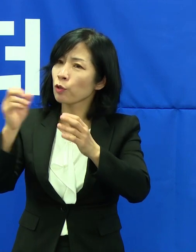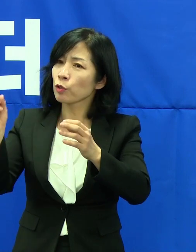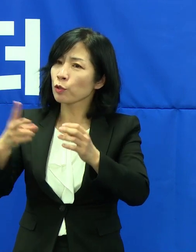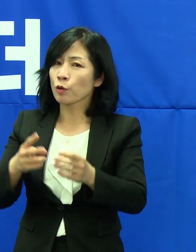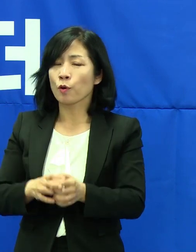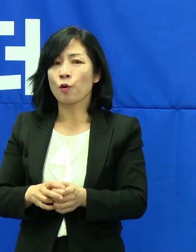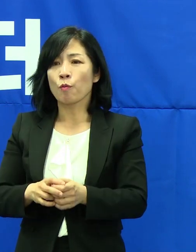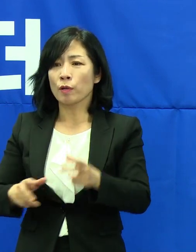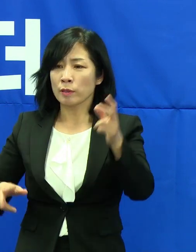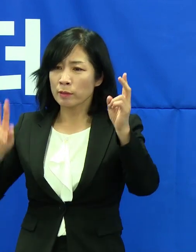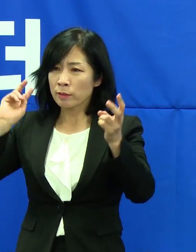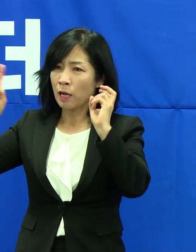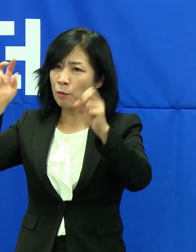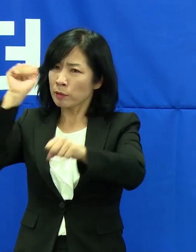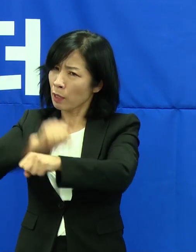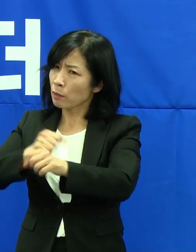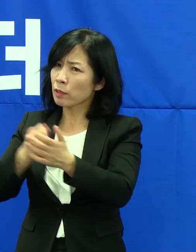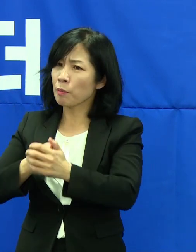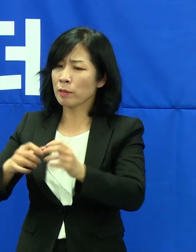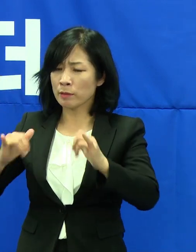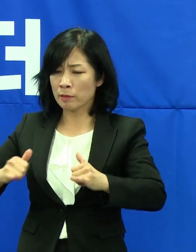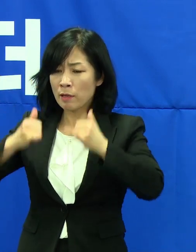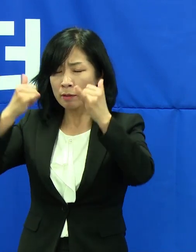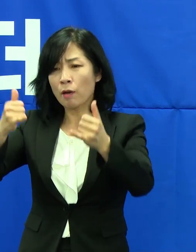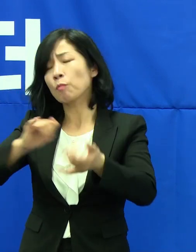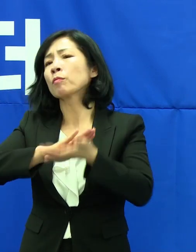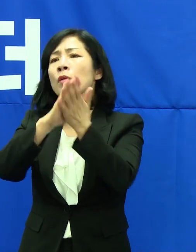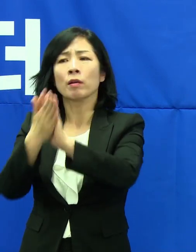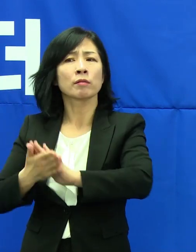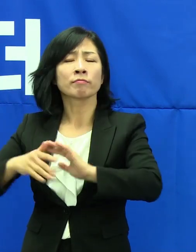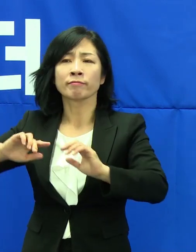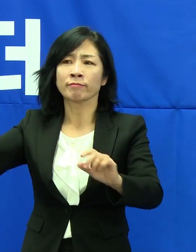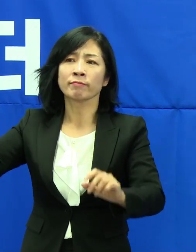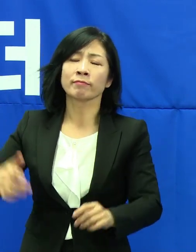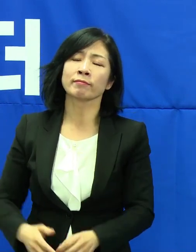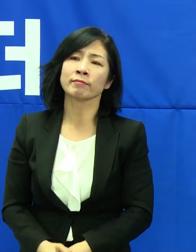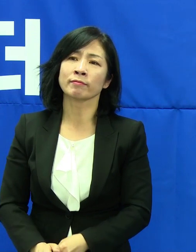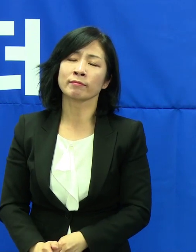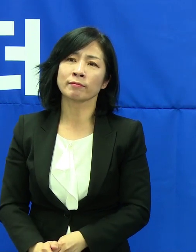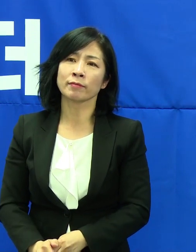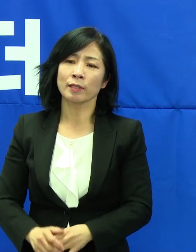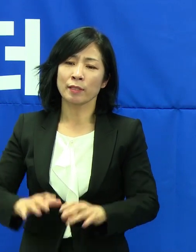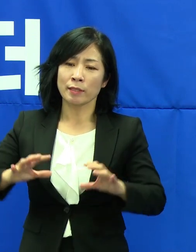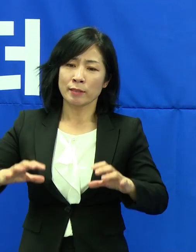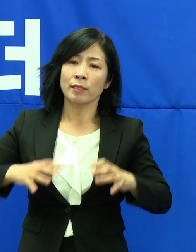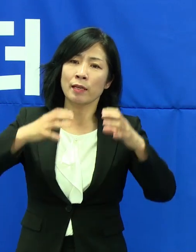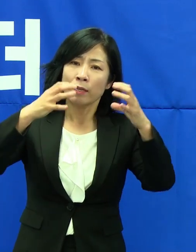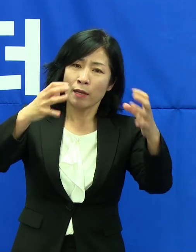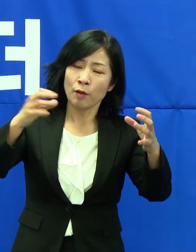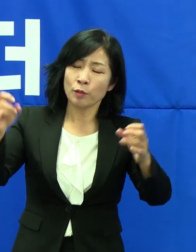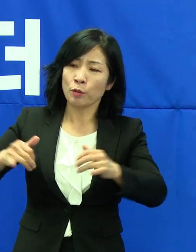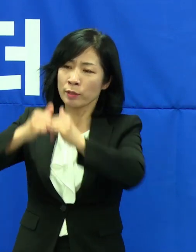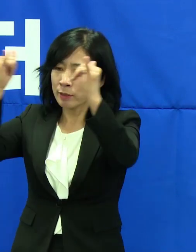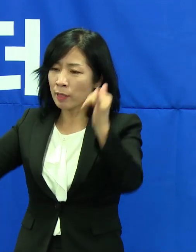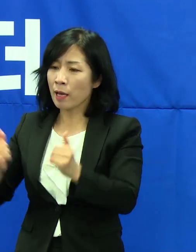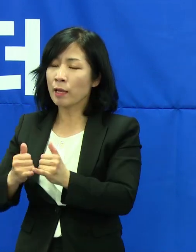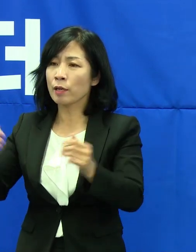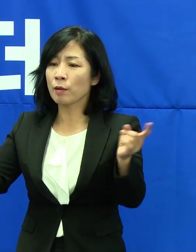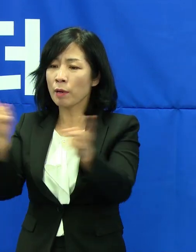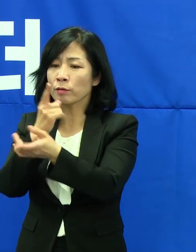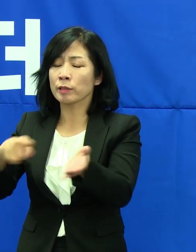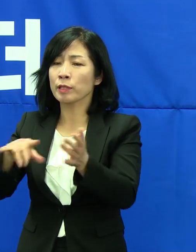하나 잘한다고 해서 세상이 바뀌는 건 아닙니다. 결국 사회를 바꾸고 세상을 바꾸려면 올바른 생각이